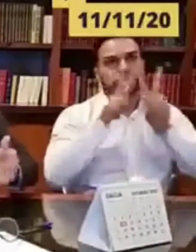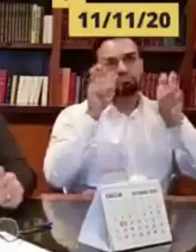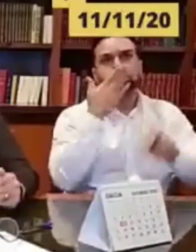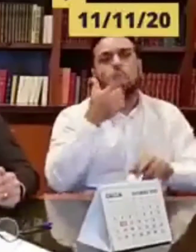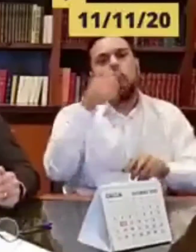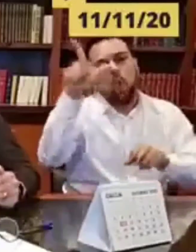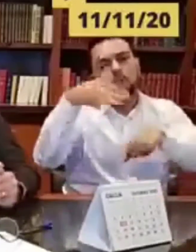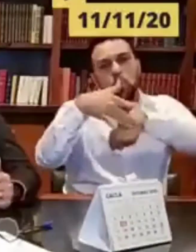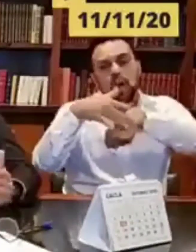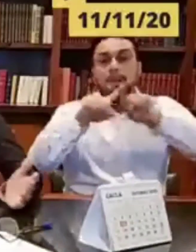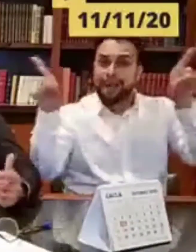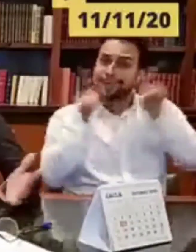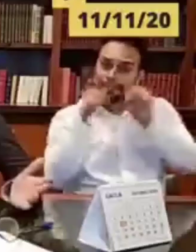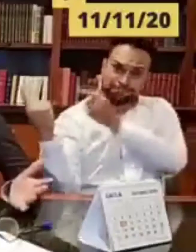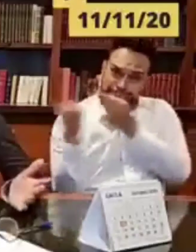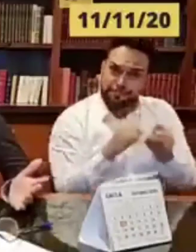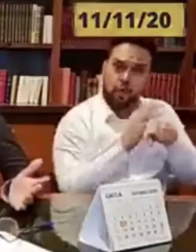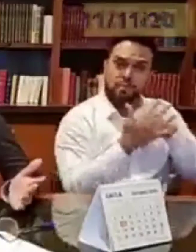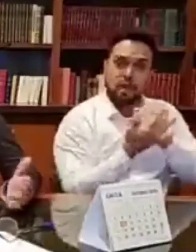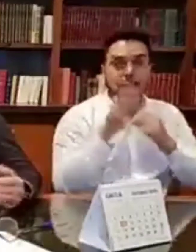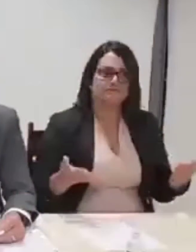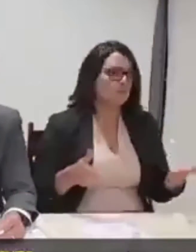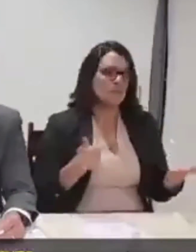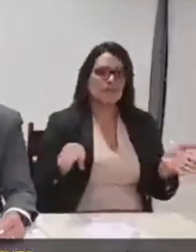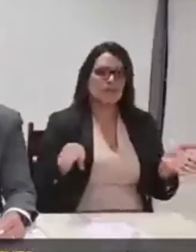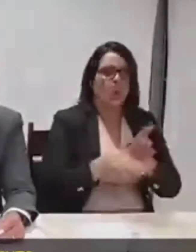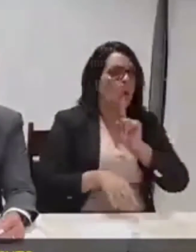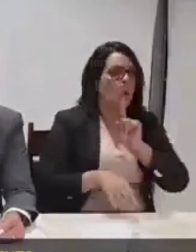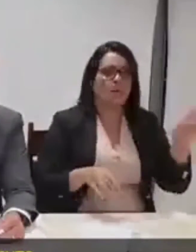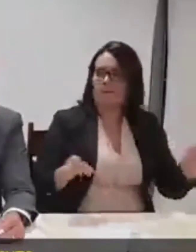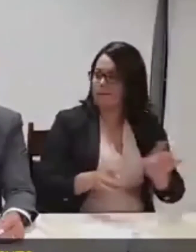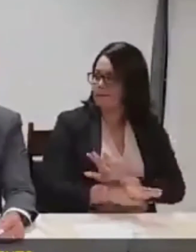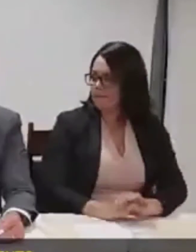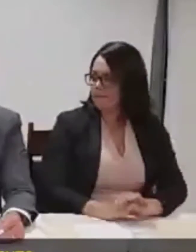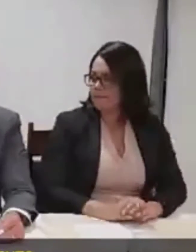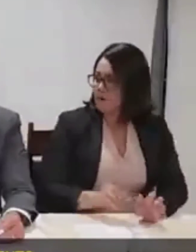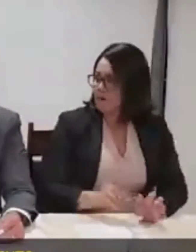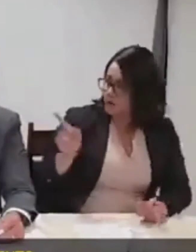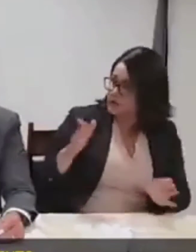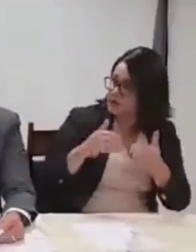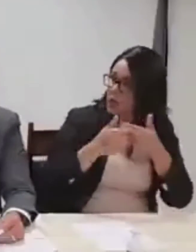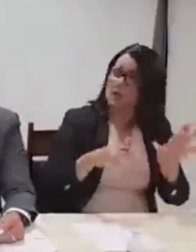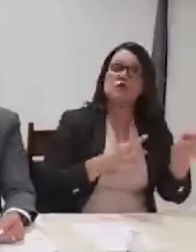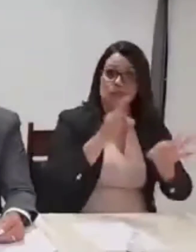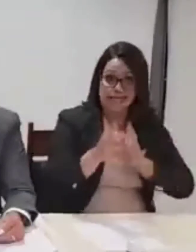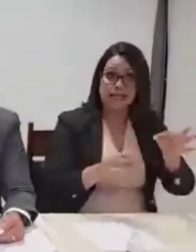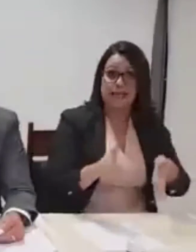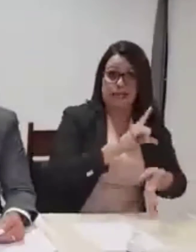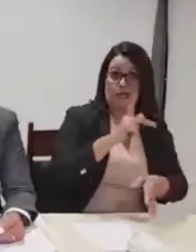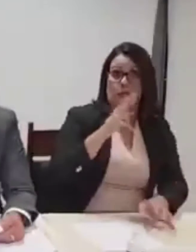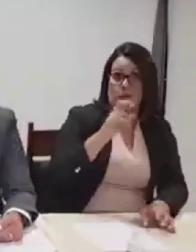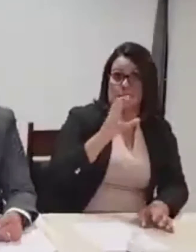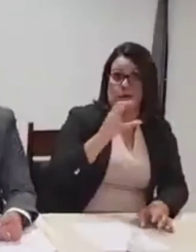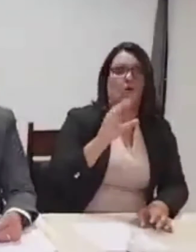também para combater a Covid, que a princípio se resolve o assunto. Você entrou com essas dúvidas dando precoce em Manaus agora, doutor. Já está